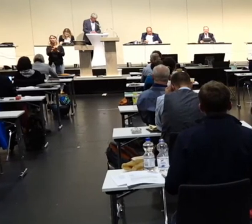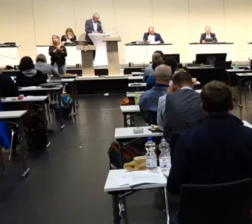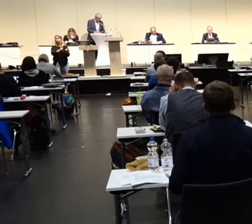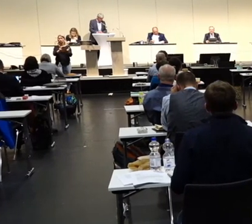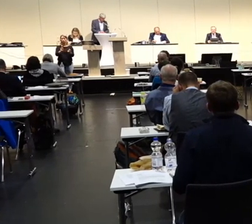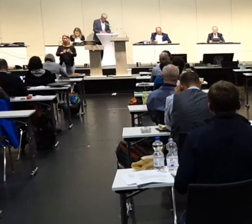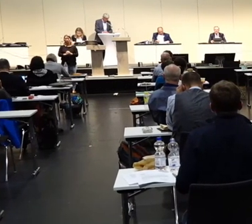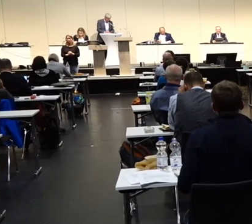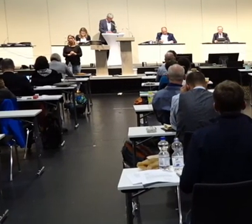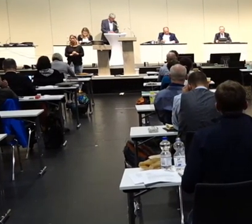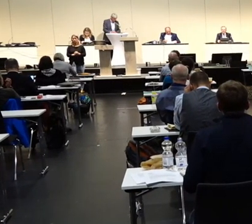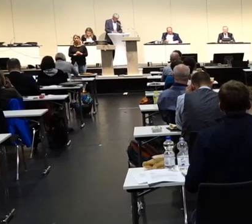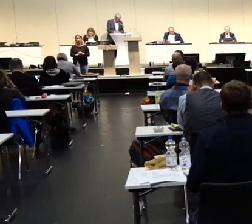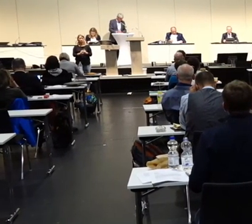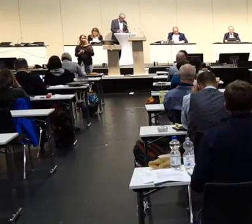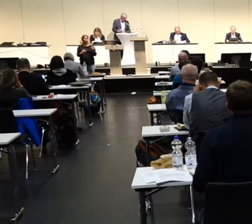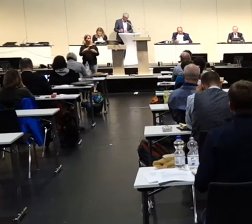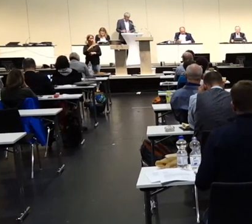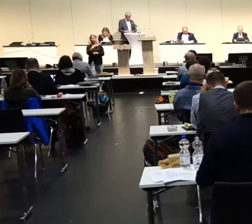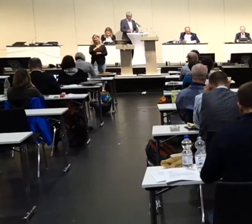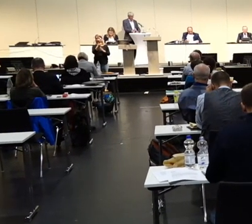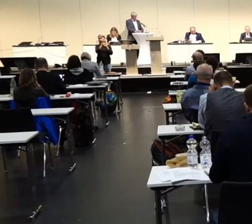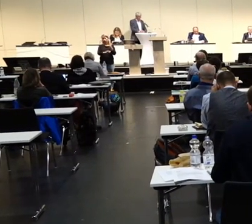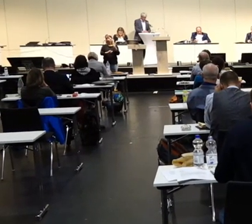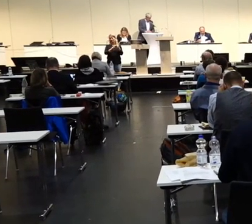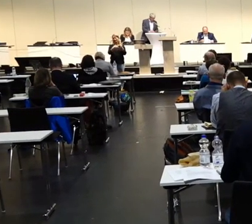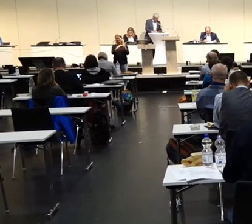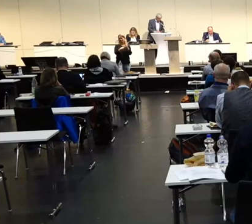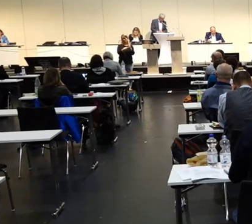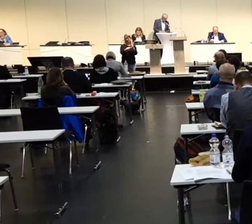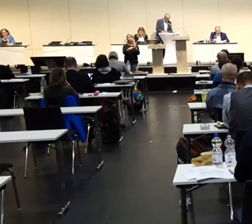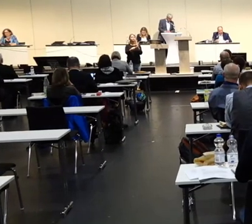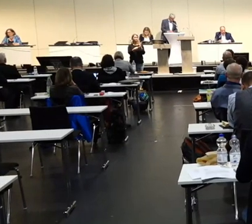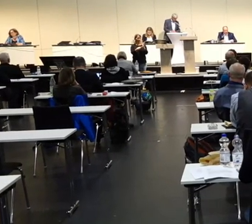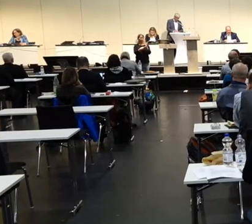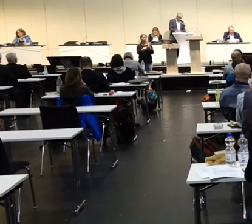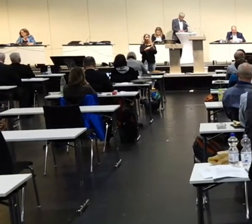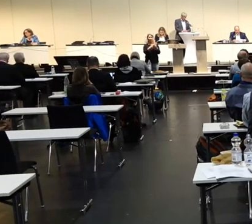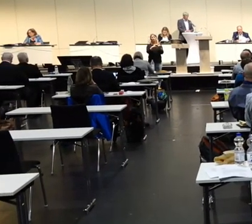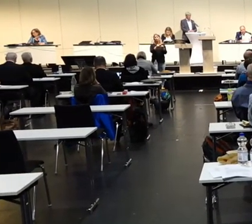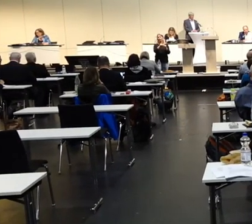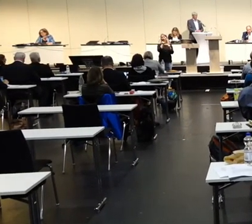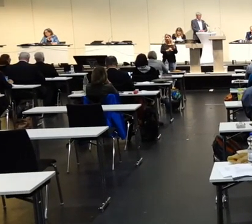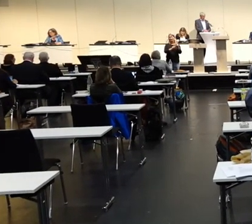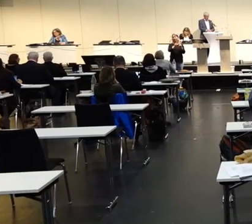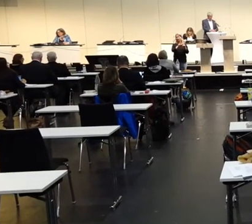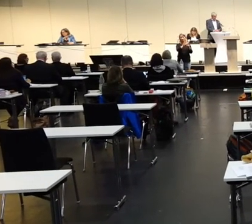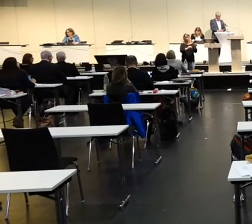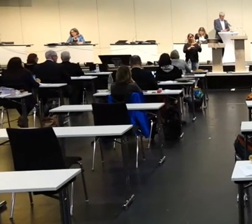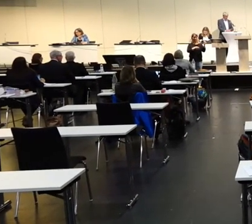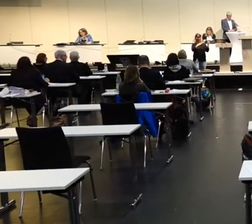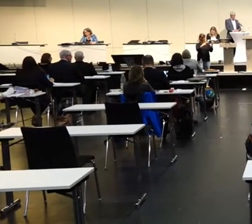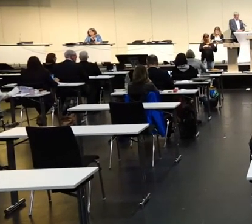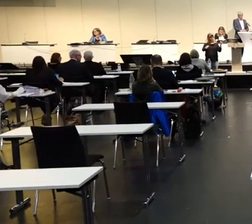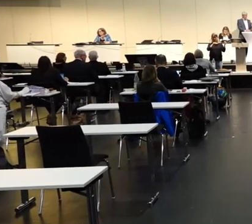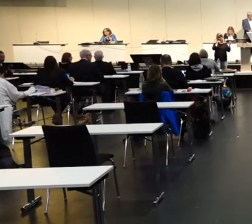Ersetzungsantrag, wie er vorgetragen worden ist, mit den zwei Modifikationen von Frau Frohwieser. Wer diesem zustimmen möchte, den bitte ich